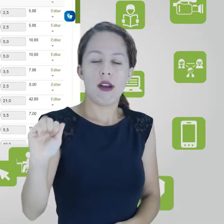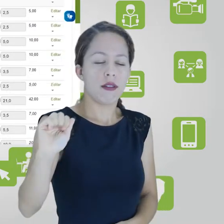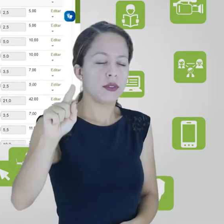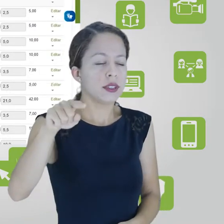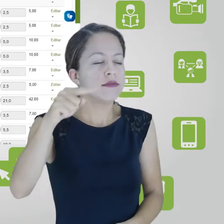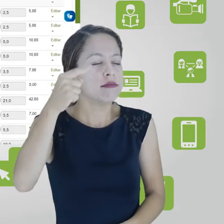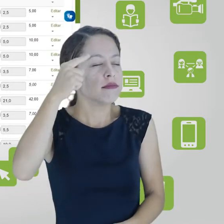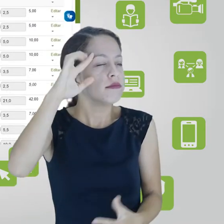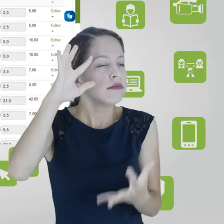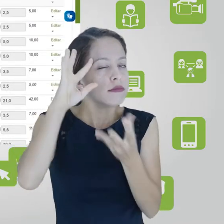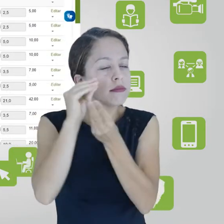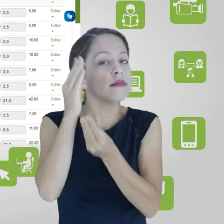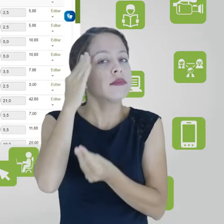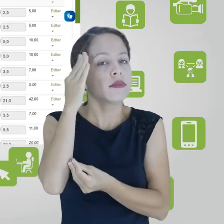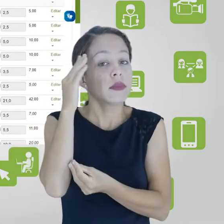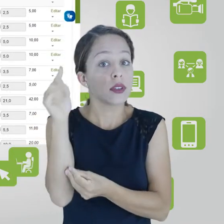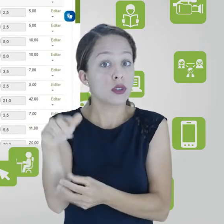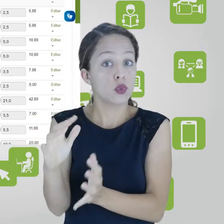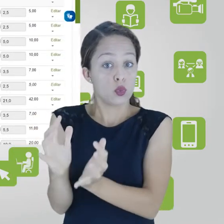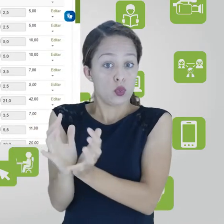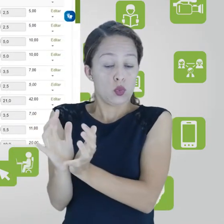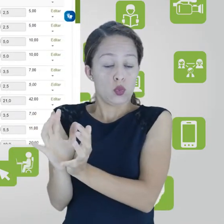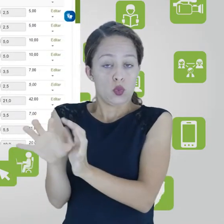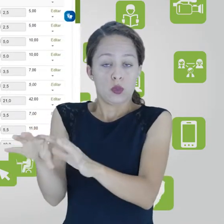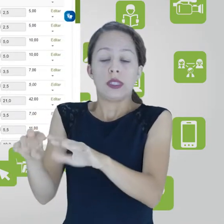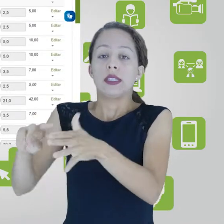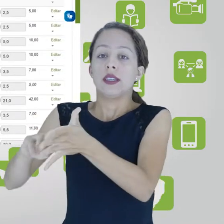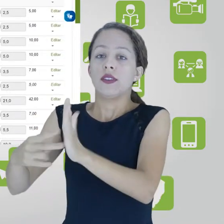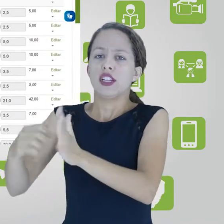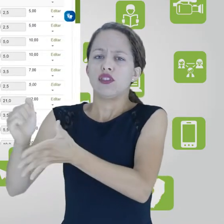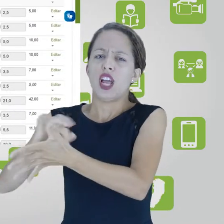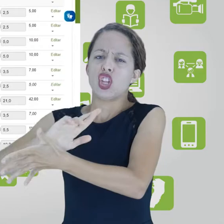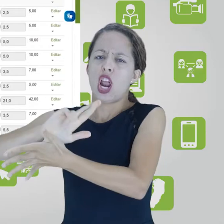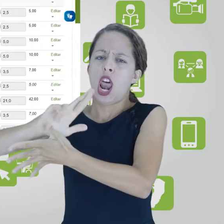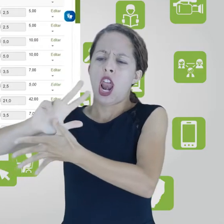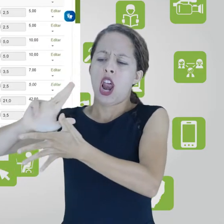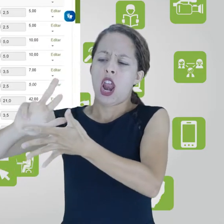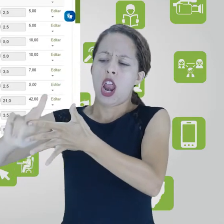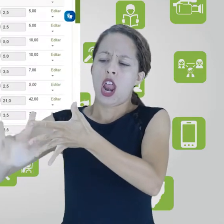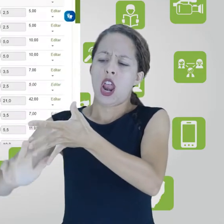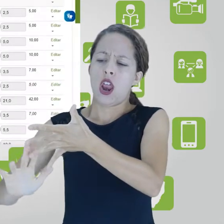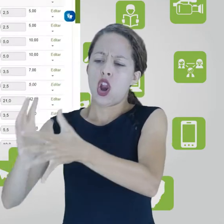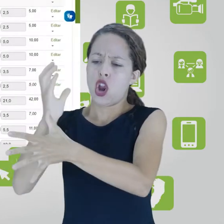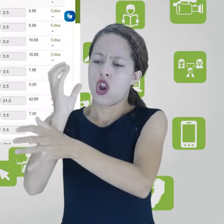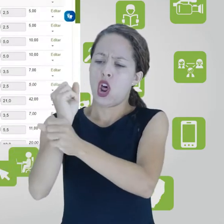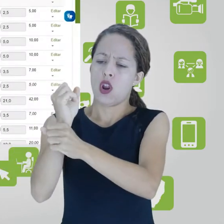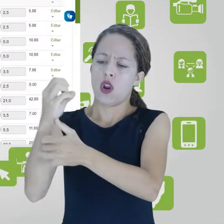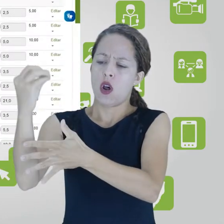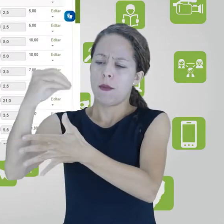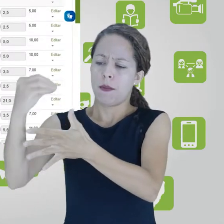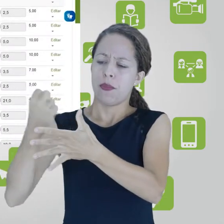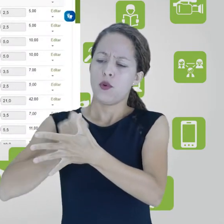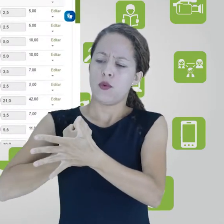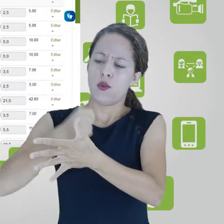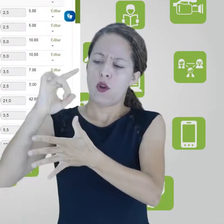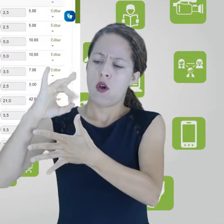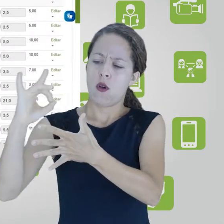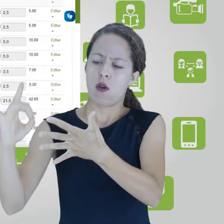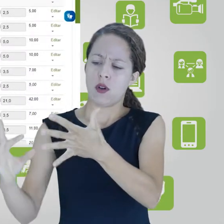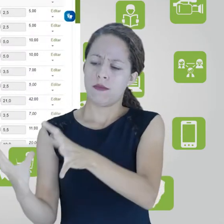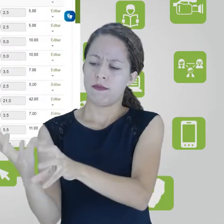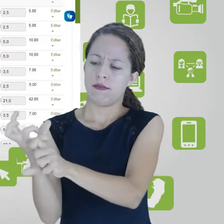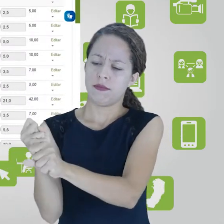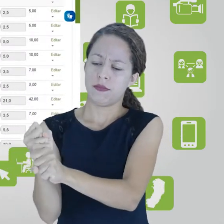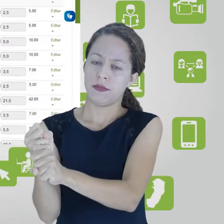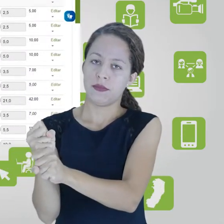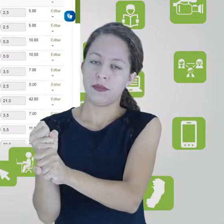enquanto entenda que essa categoria vai ter que somar todas as notas das atividades. E